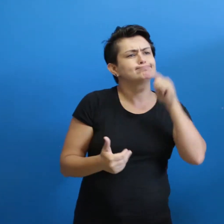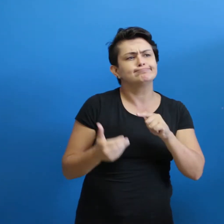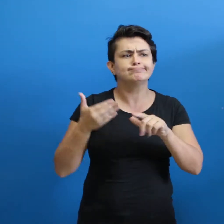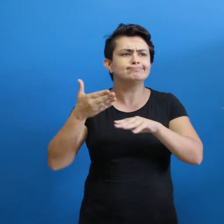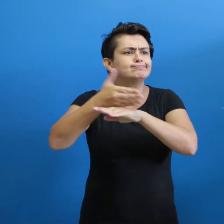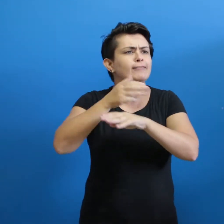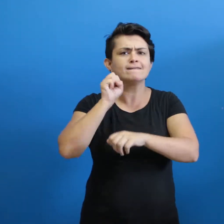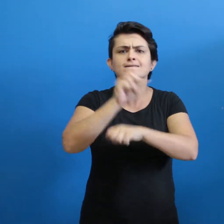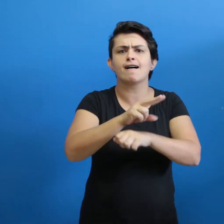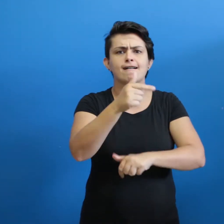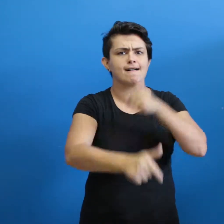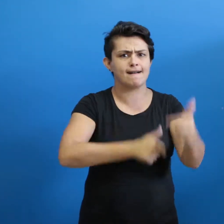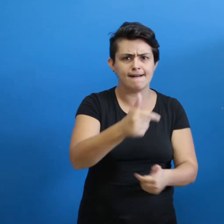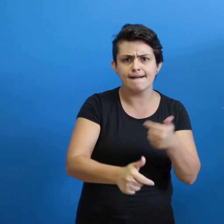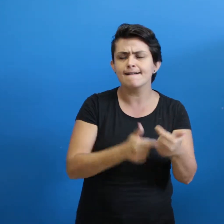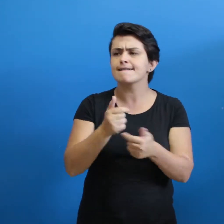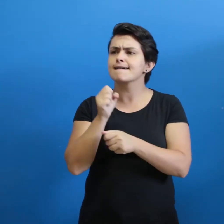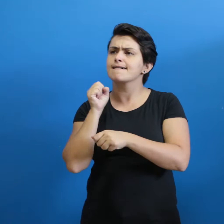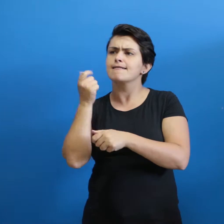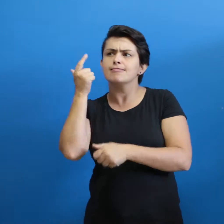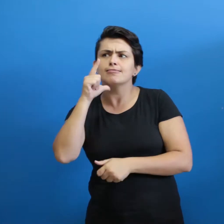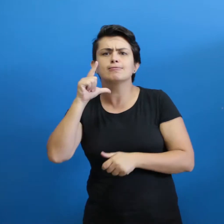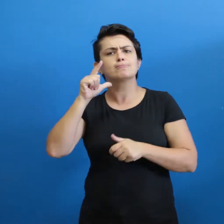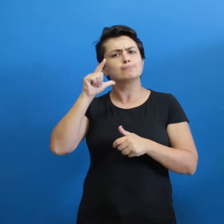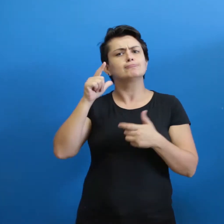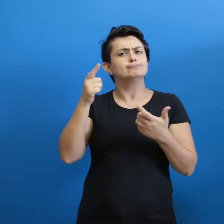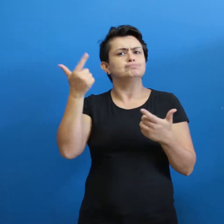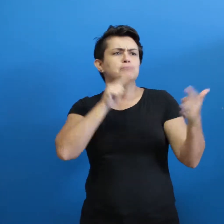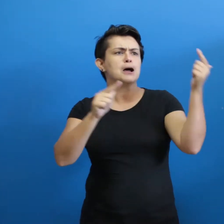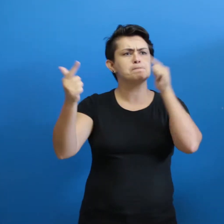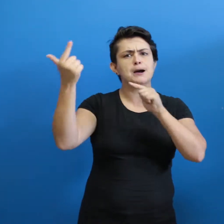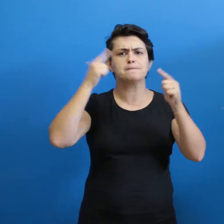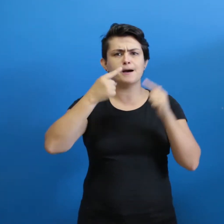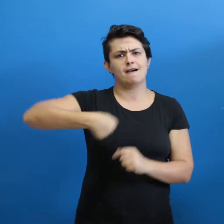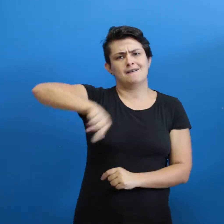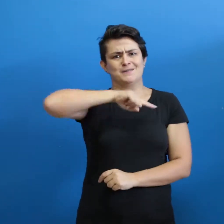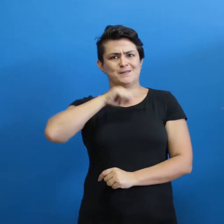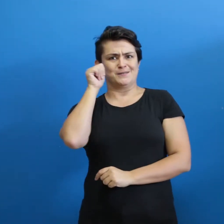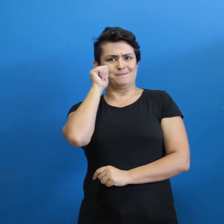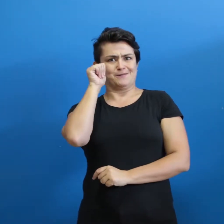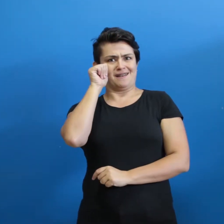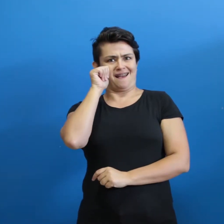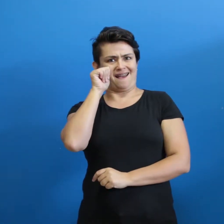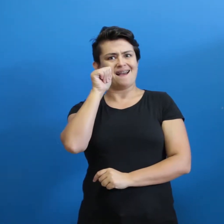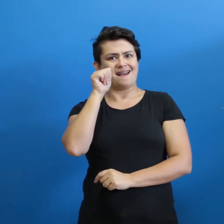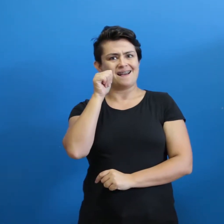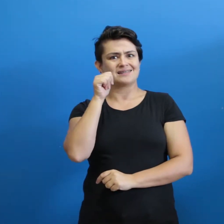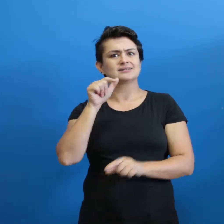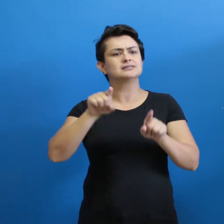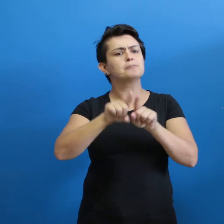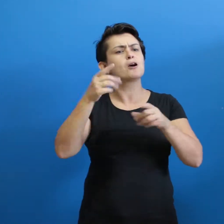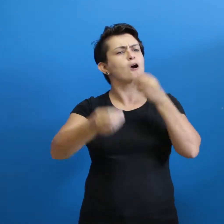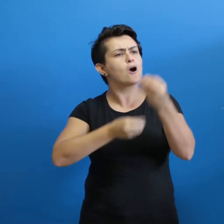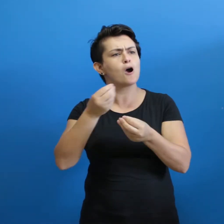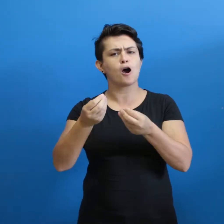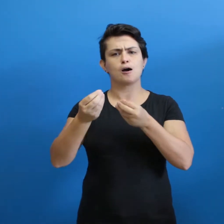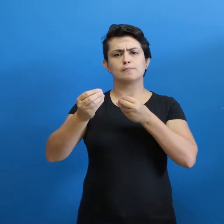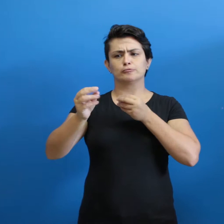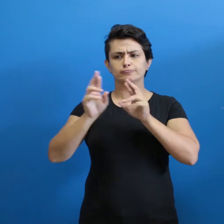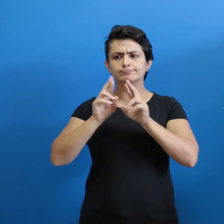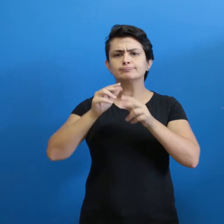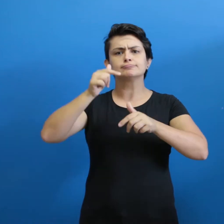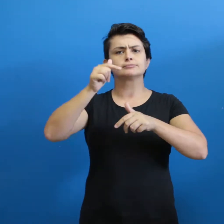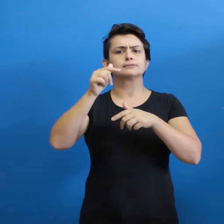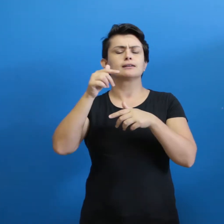de trabalho, conquistamos uma própria nova forma de se relacionar com casamento, a mulher teve direito